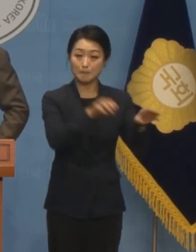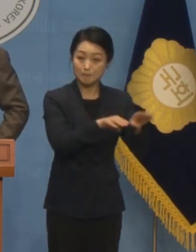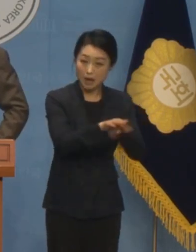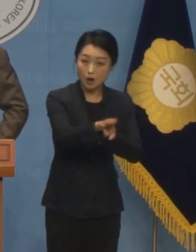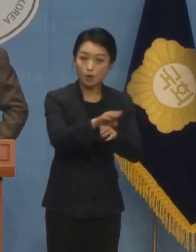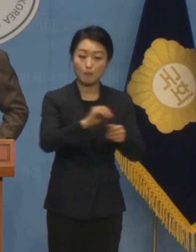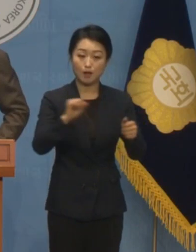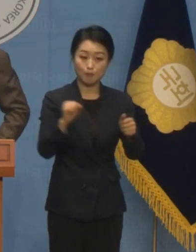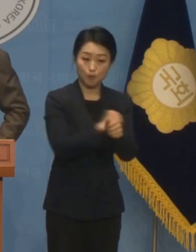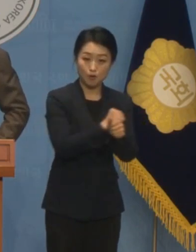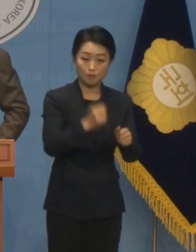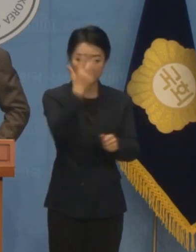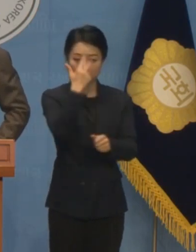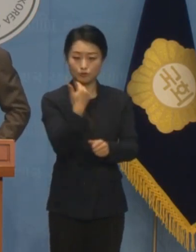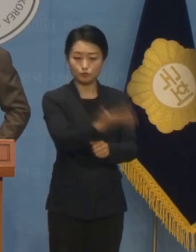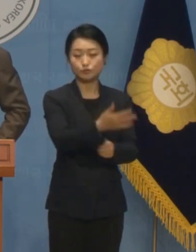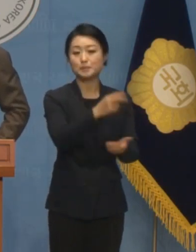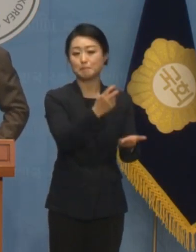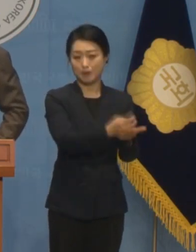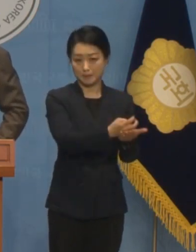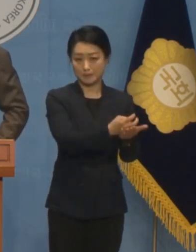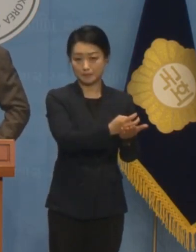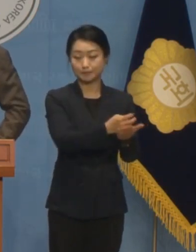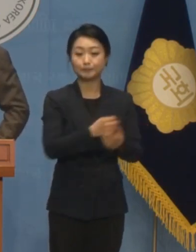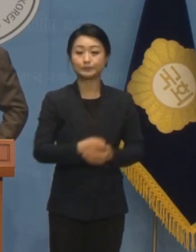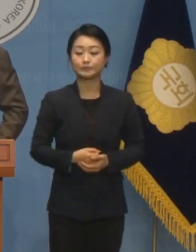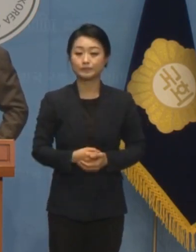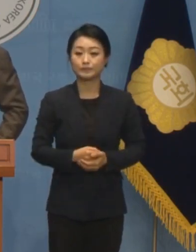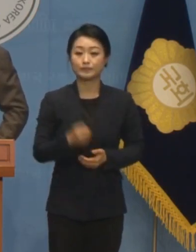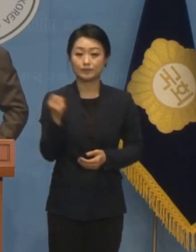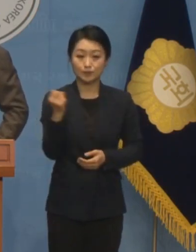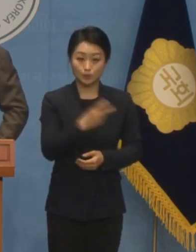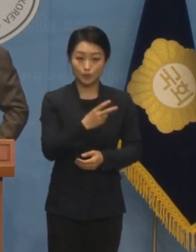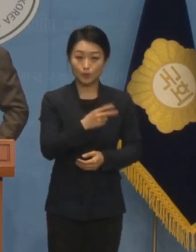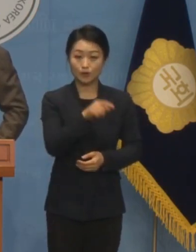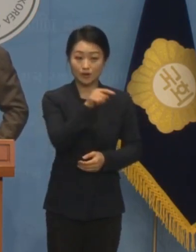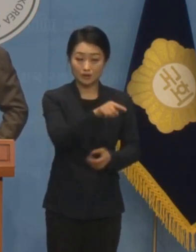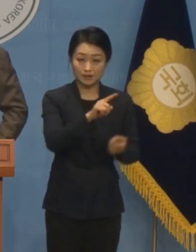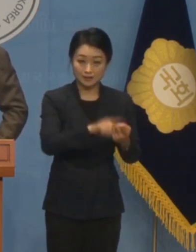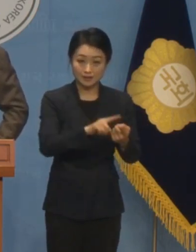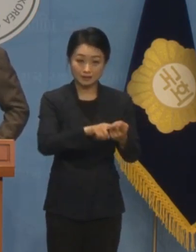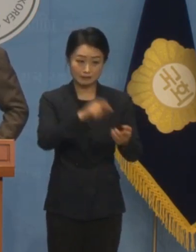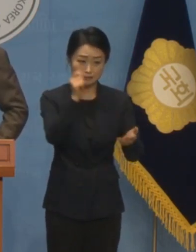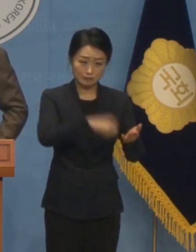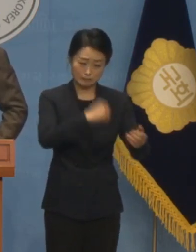폭력에 면죄부를 주고 더 나아가 날개를 달아주자는 법안입니다.